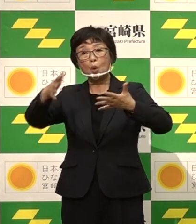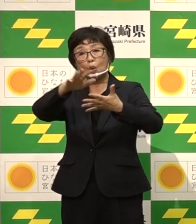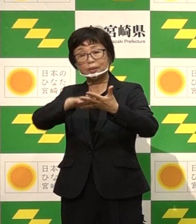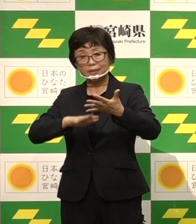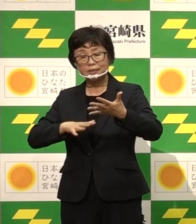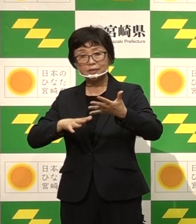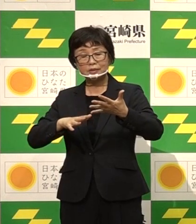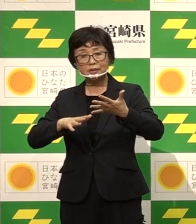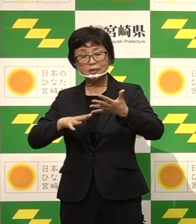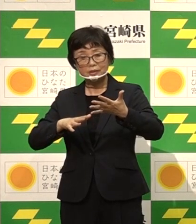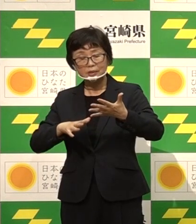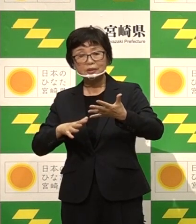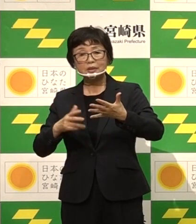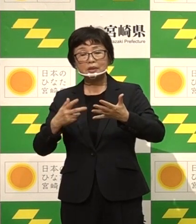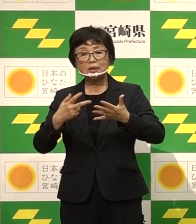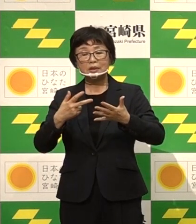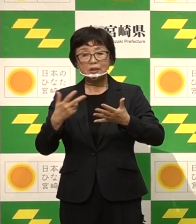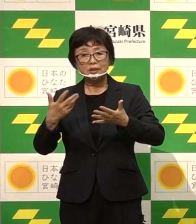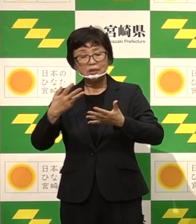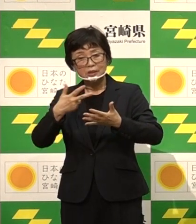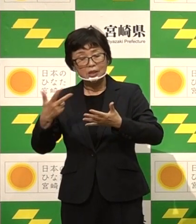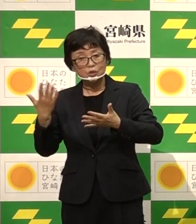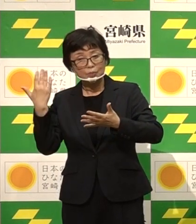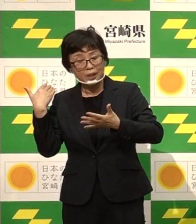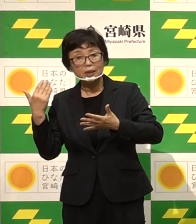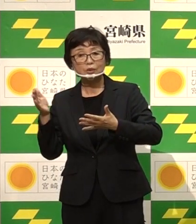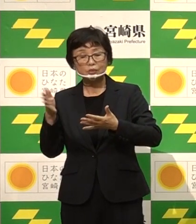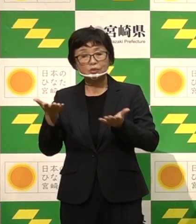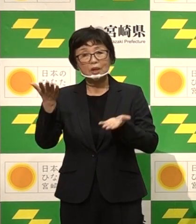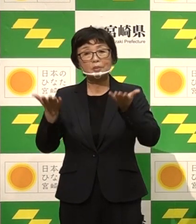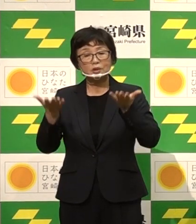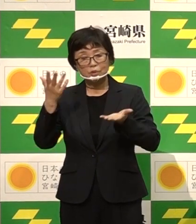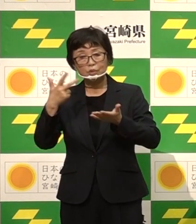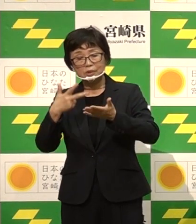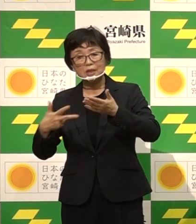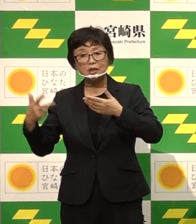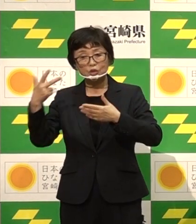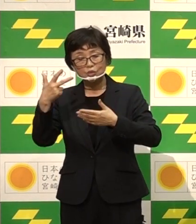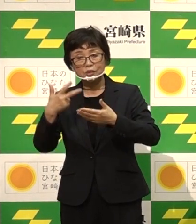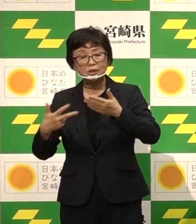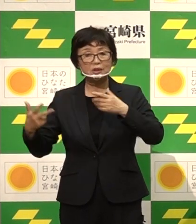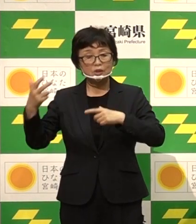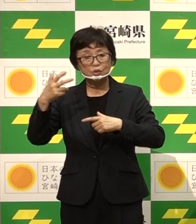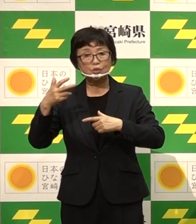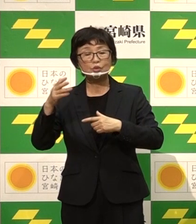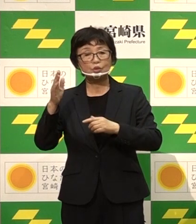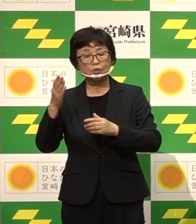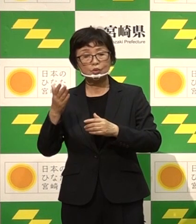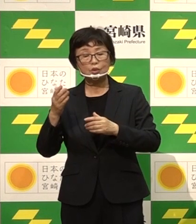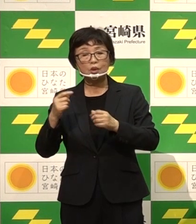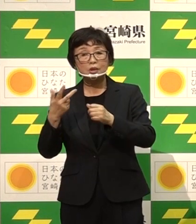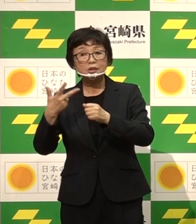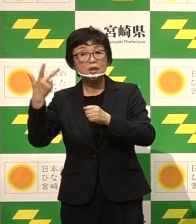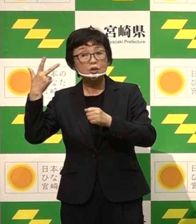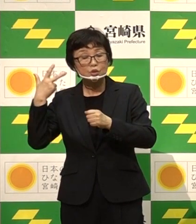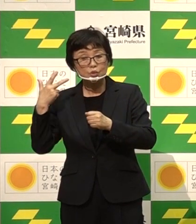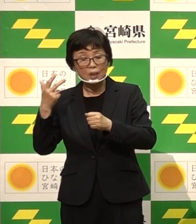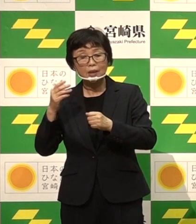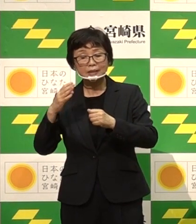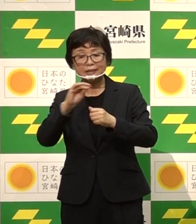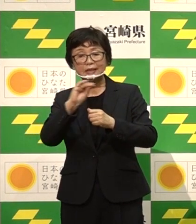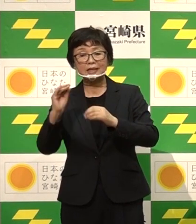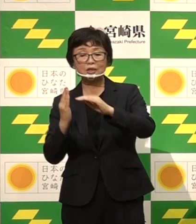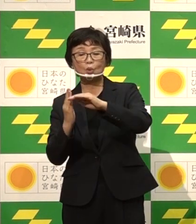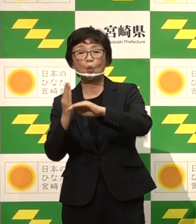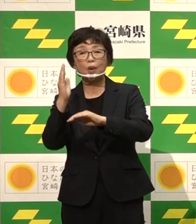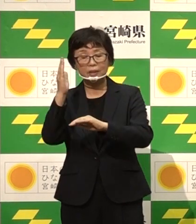以降前週を上回るというのがずっと続いておりまして、先週はついに1000人